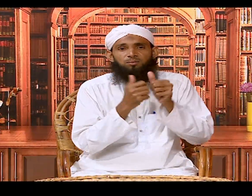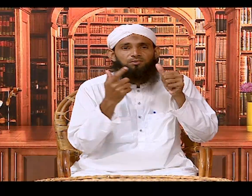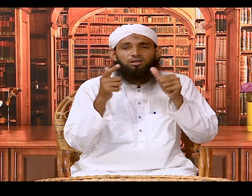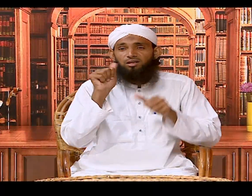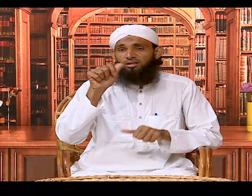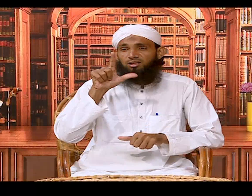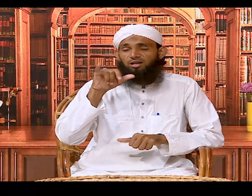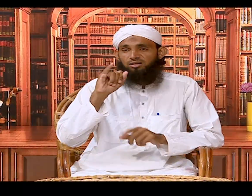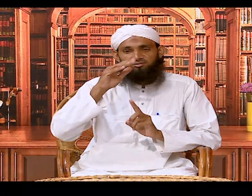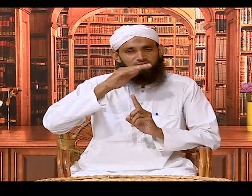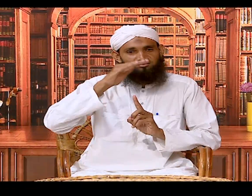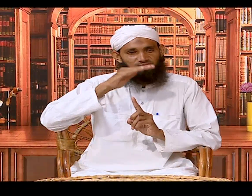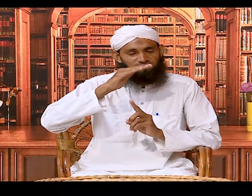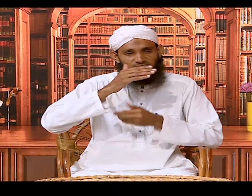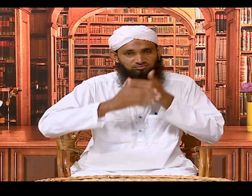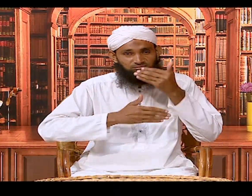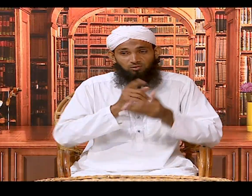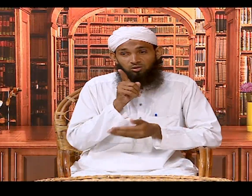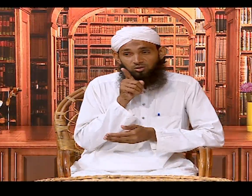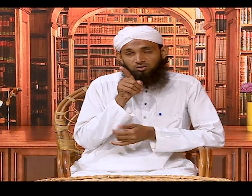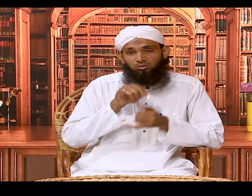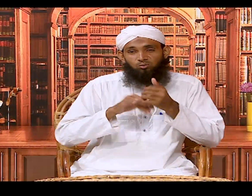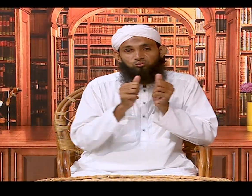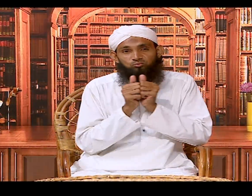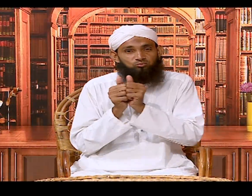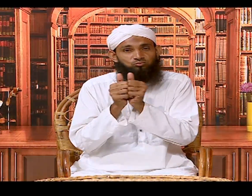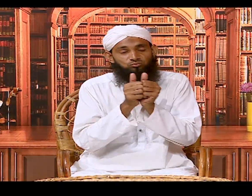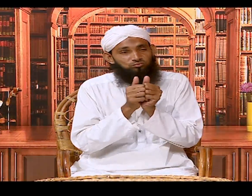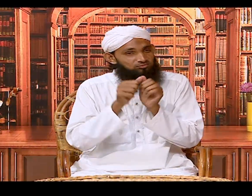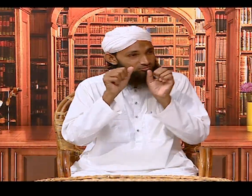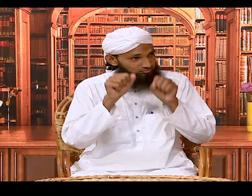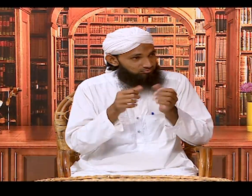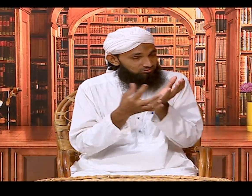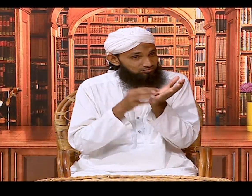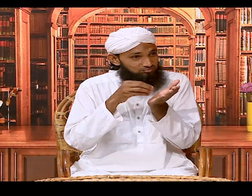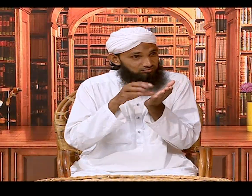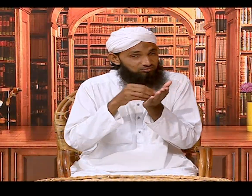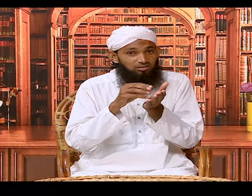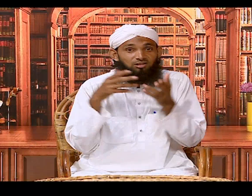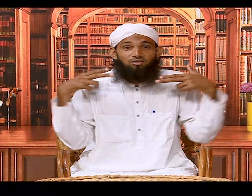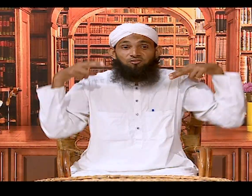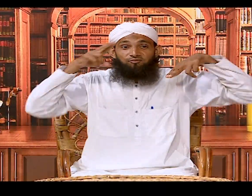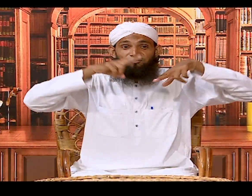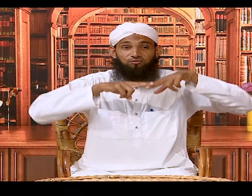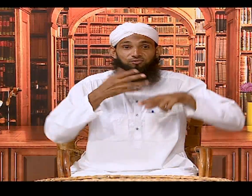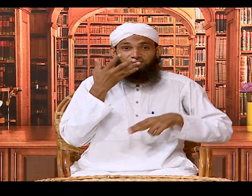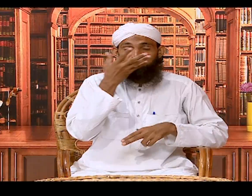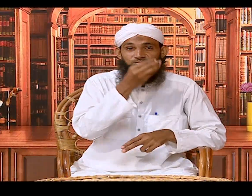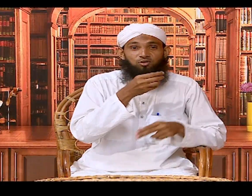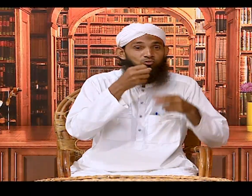رضی اللہ عنہ نے فرمایا، عثمان غنی وہ ہستی ہیں جنہیں فرشتوں میں بھی ذو النورین کہہ کر پکارا جاتا ہے۔